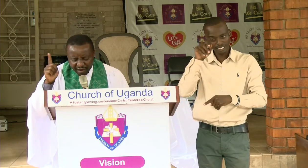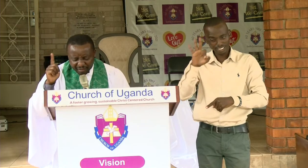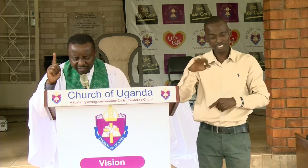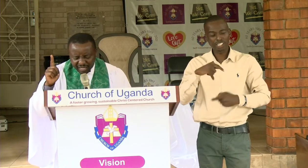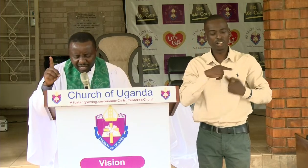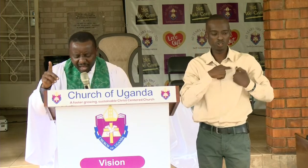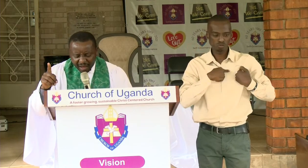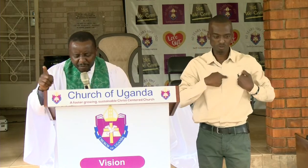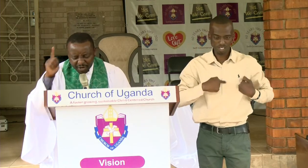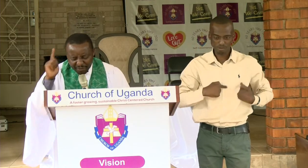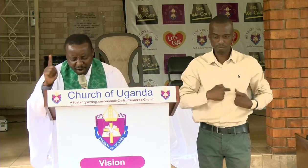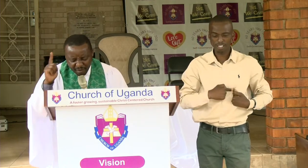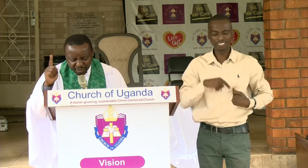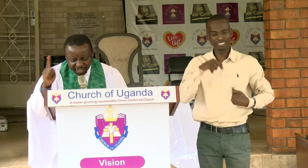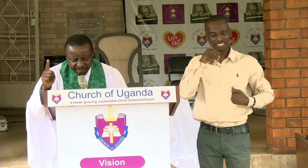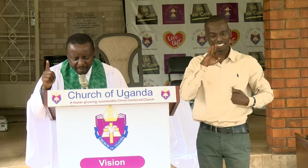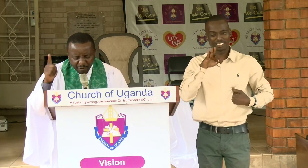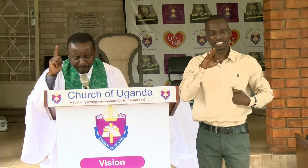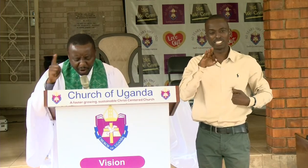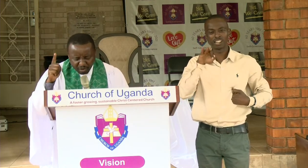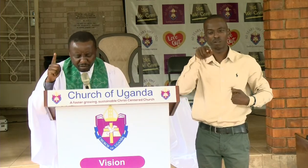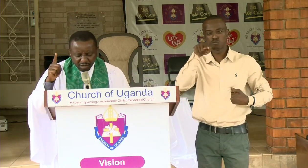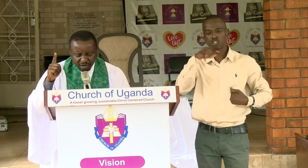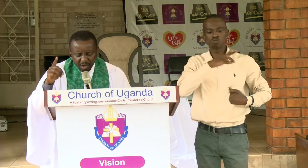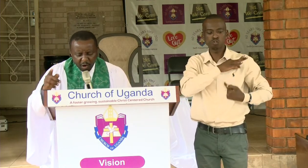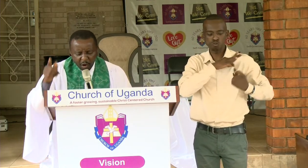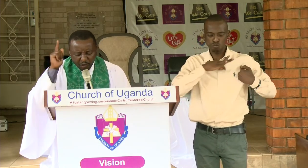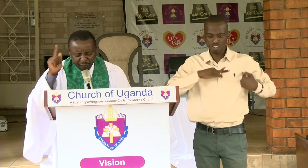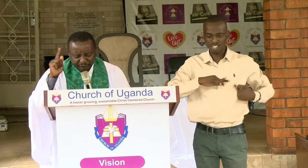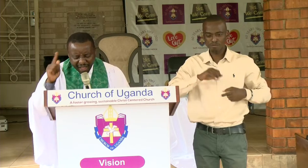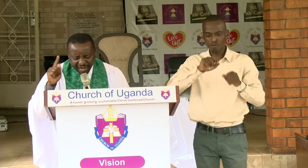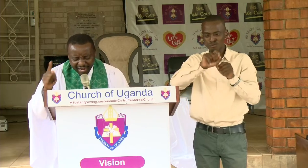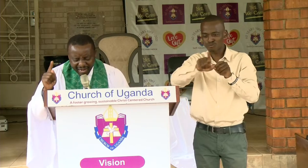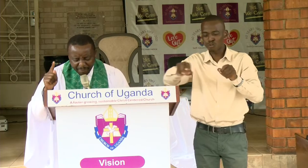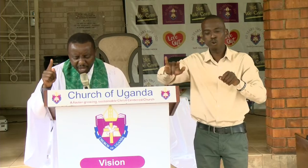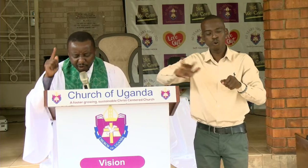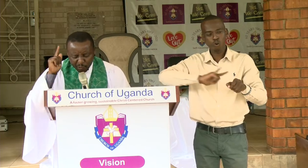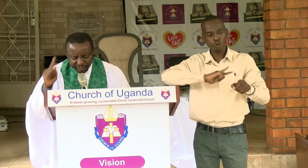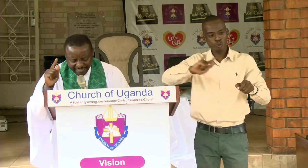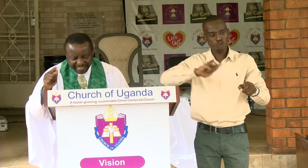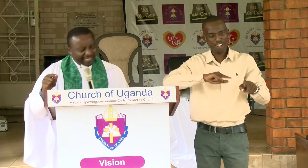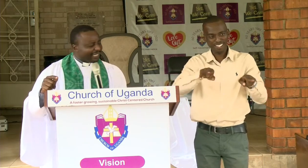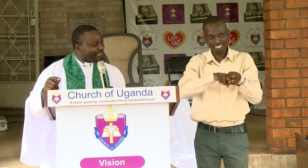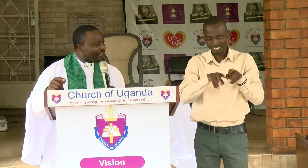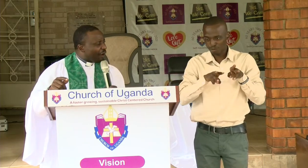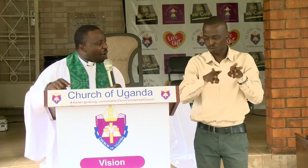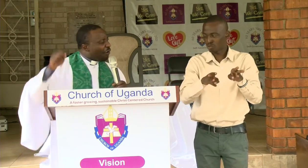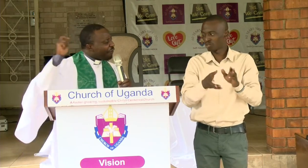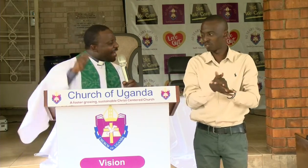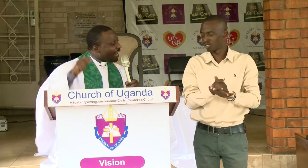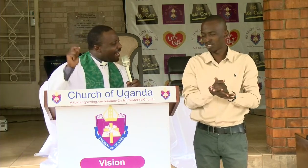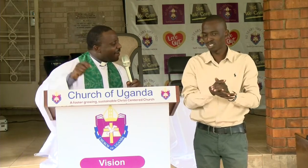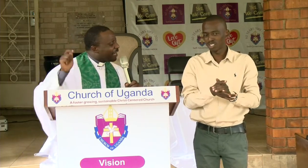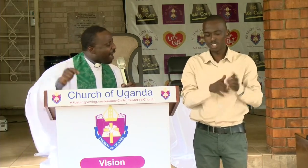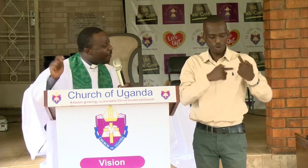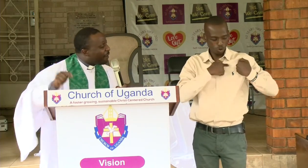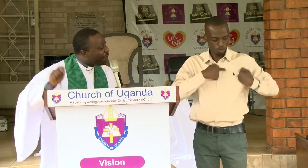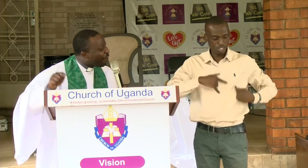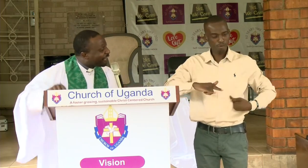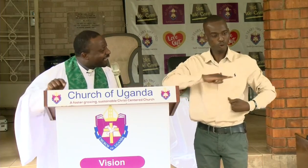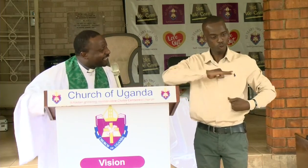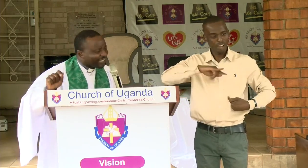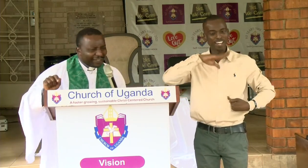mutima senga mulimu omutima mu bo ogufaanana bwe guti ogufaanana